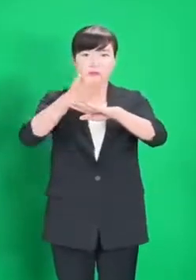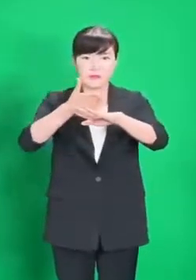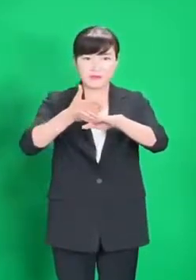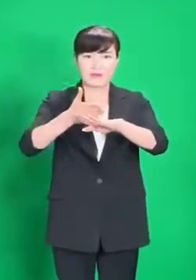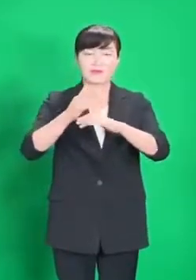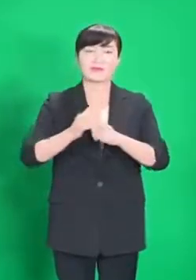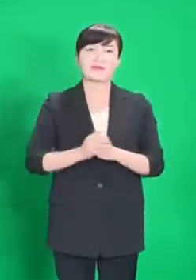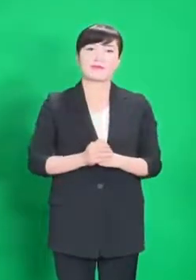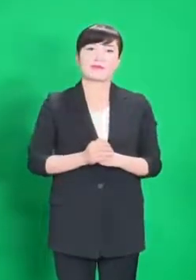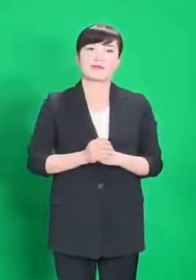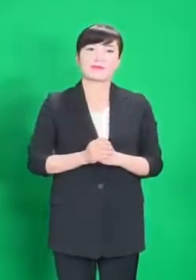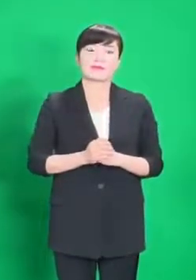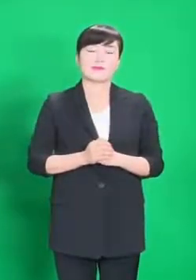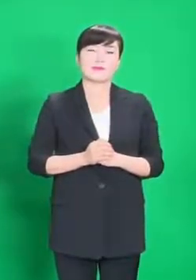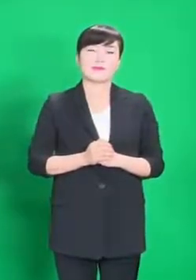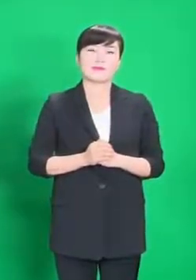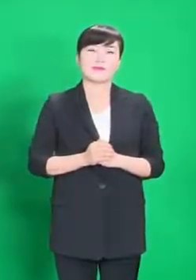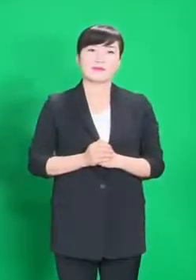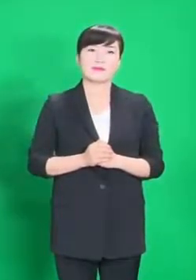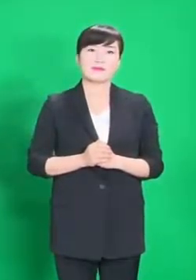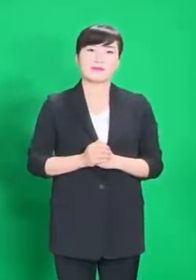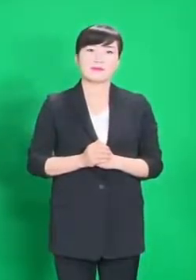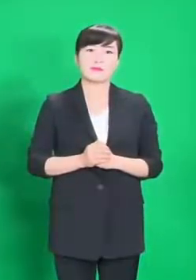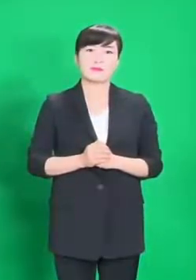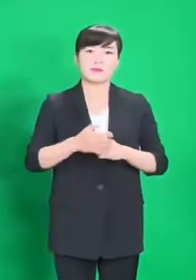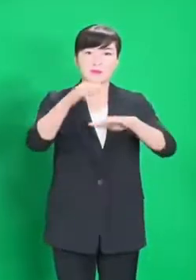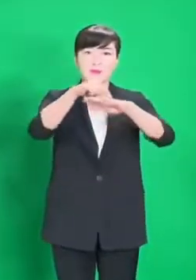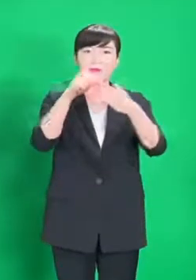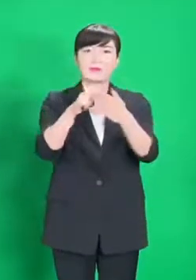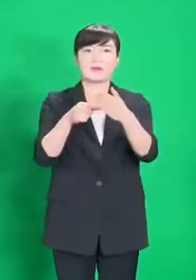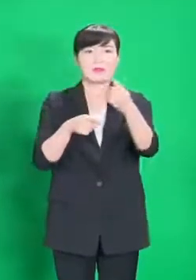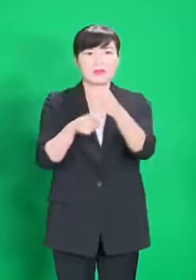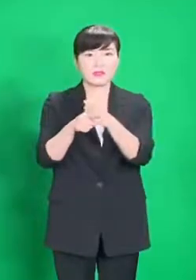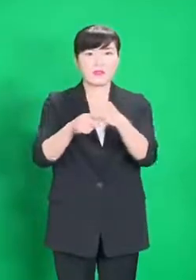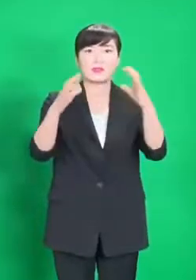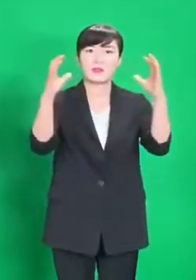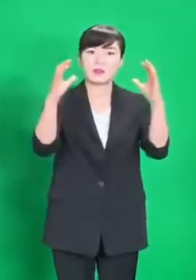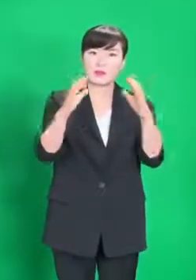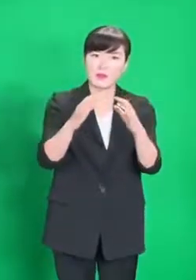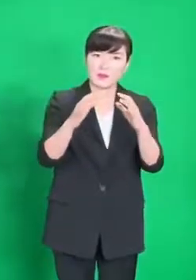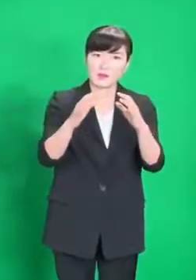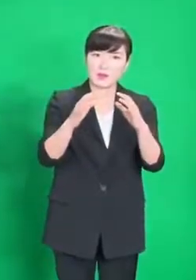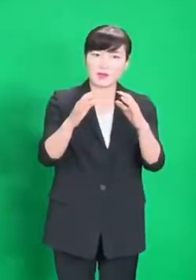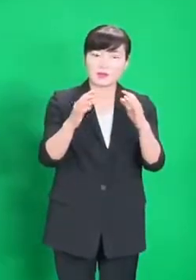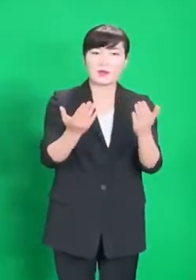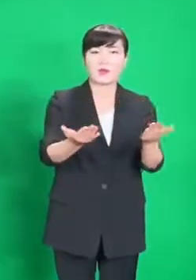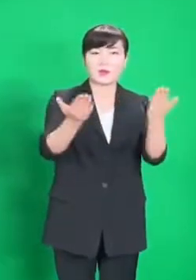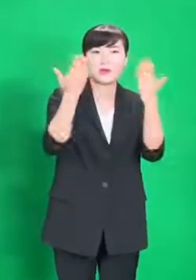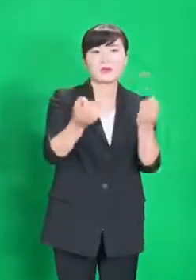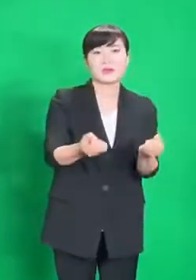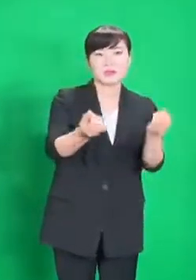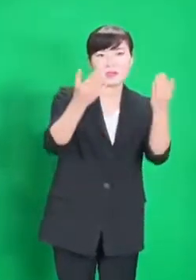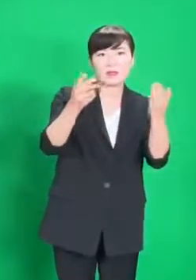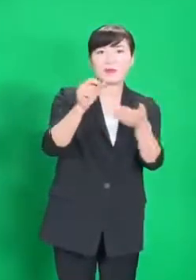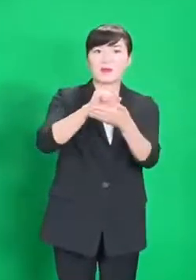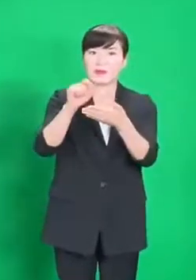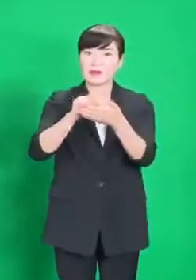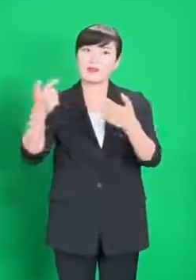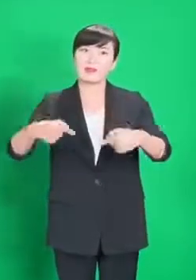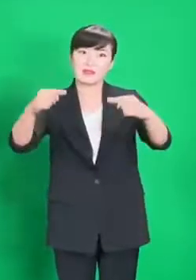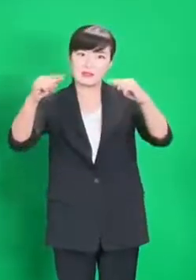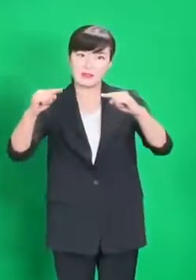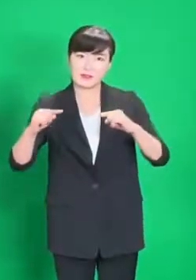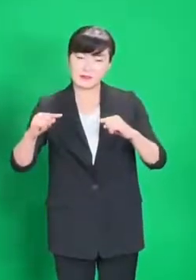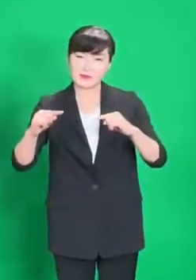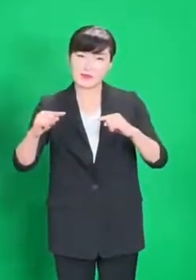말씀을 드립니다. 한마음 한뜻으로 유치전과 서명운동에 동참해 주신